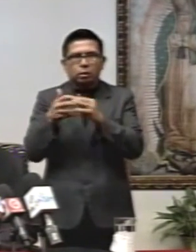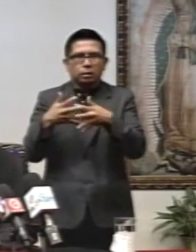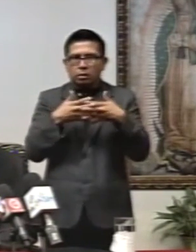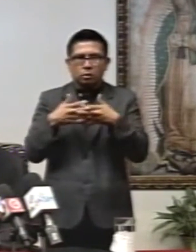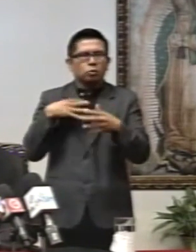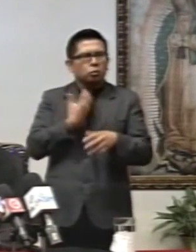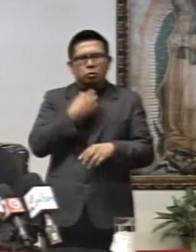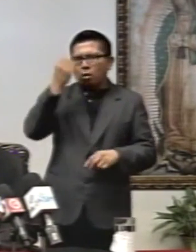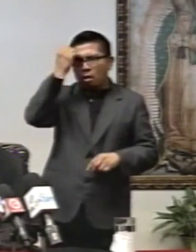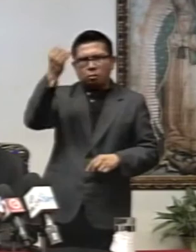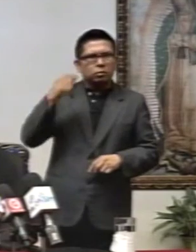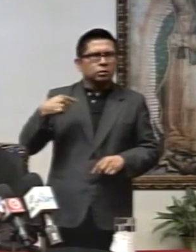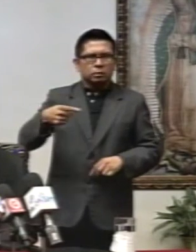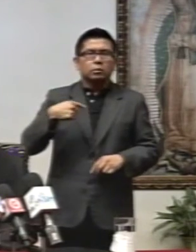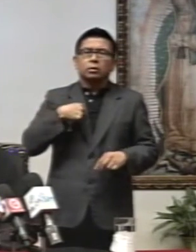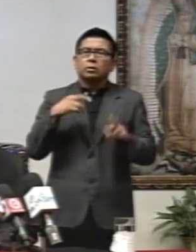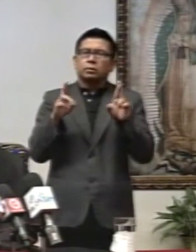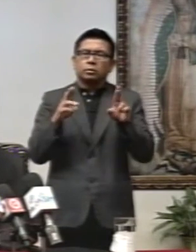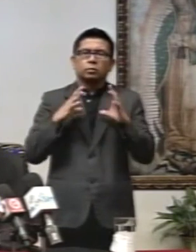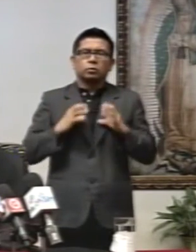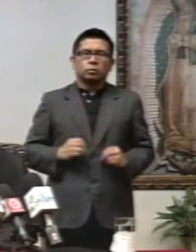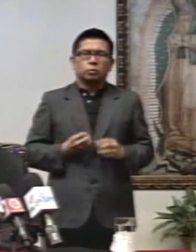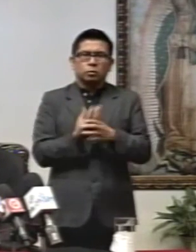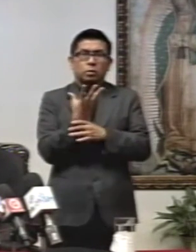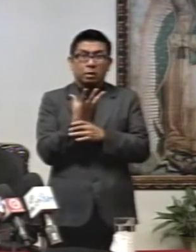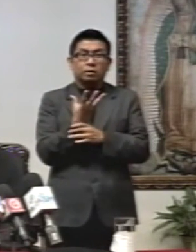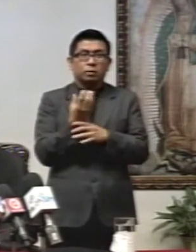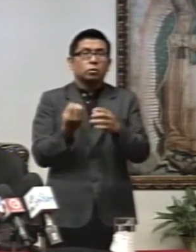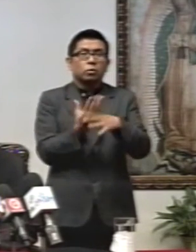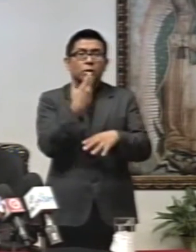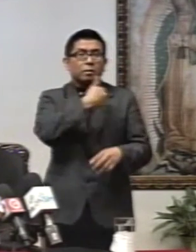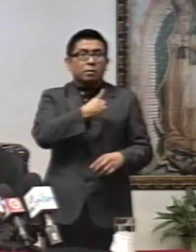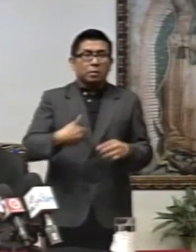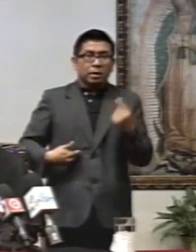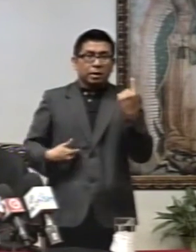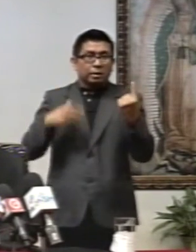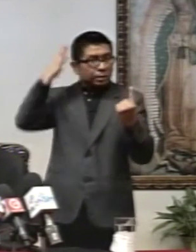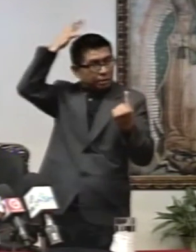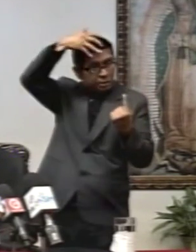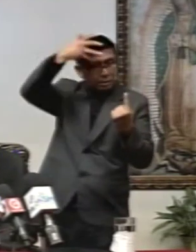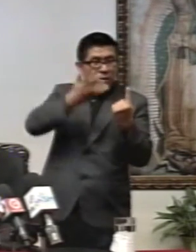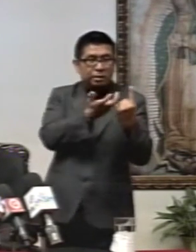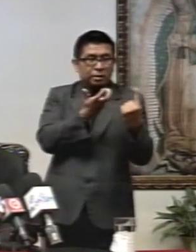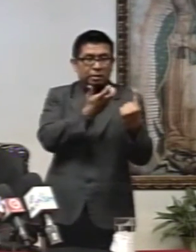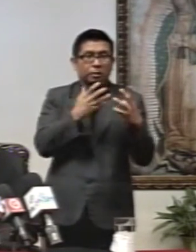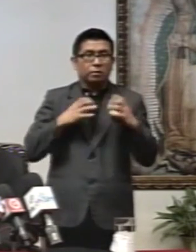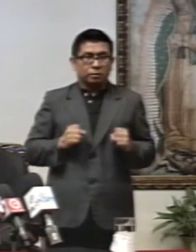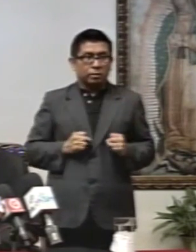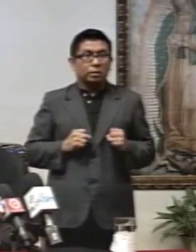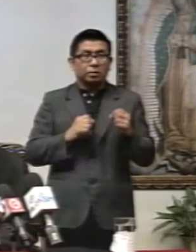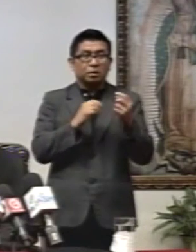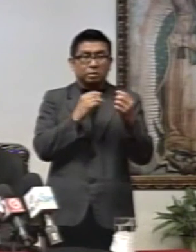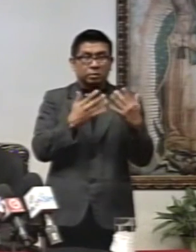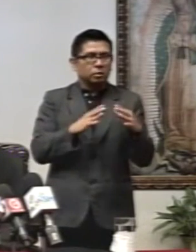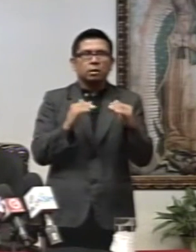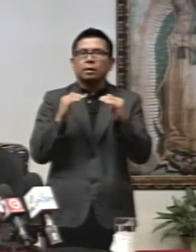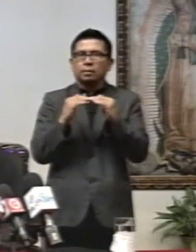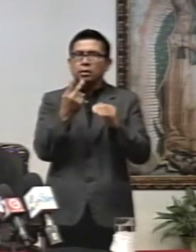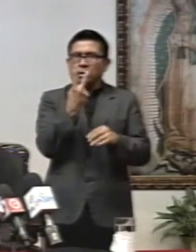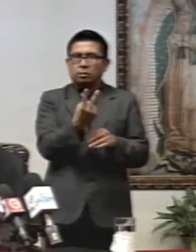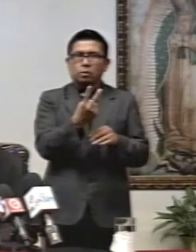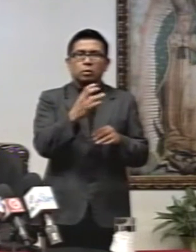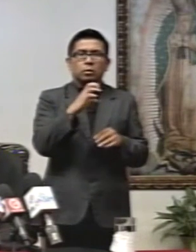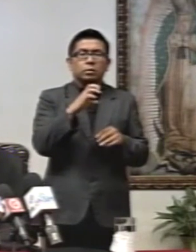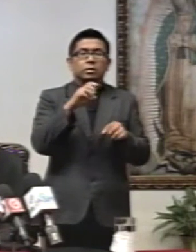yo esperaría que el nuevo gobierno, no solo el nuevo presidente y su gabinete, sino también las dos cámaras,